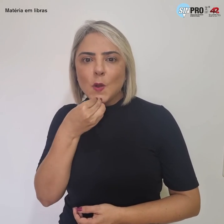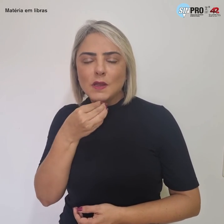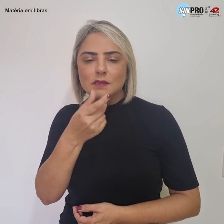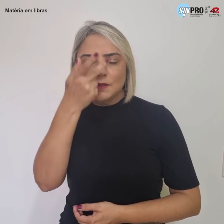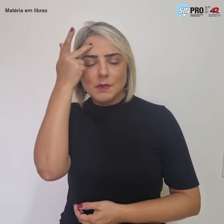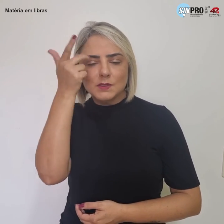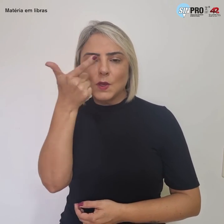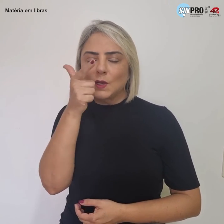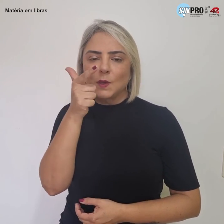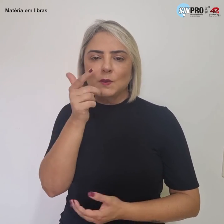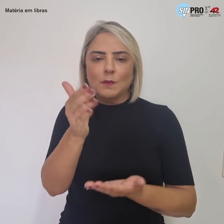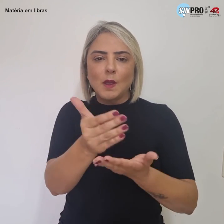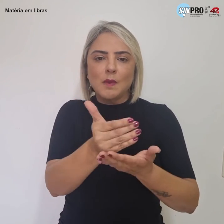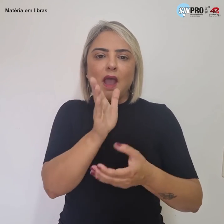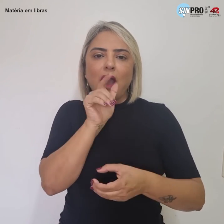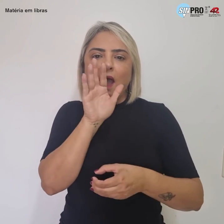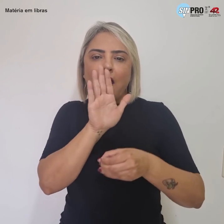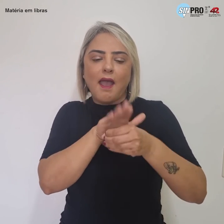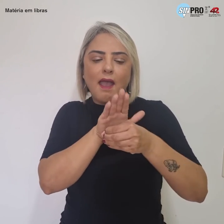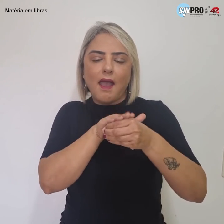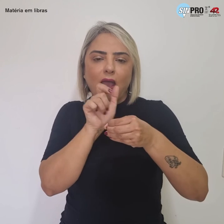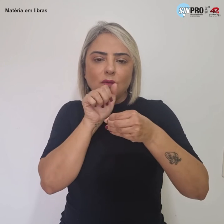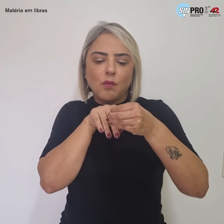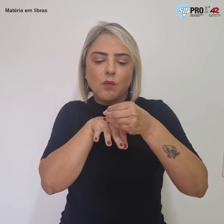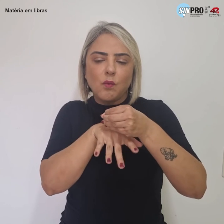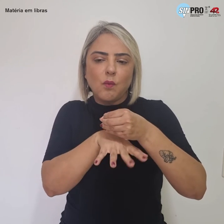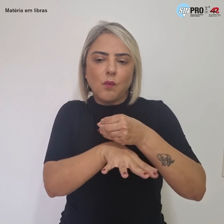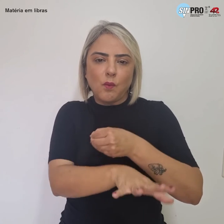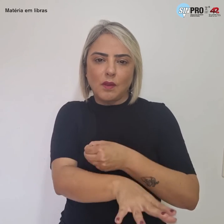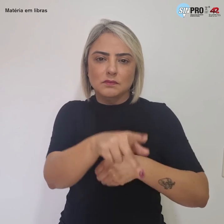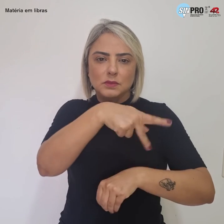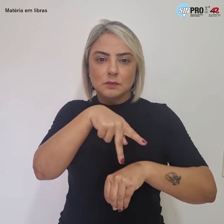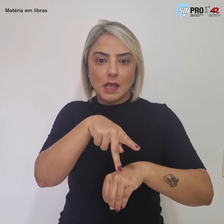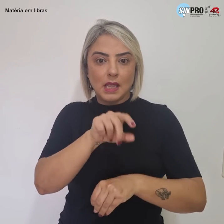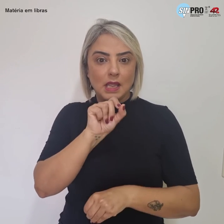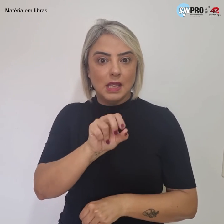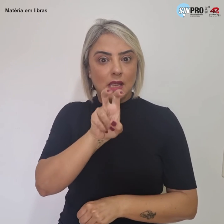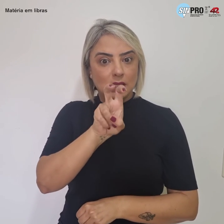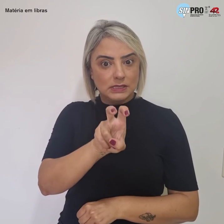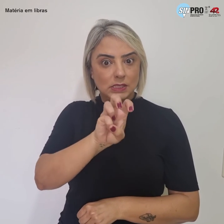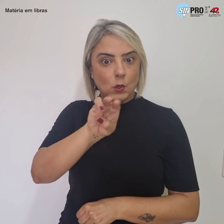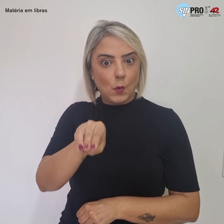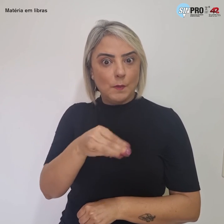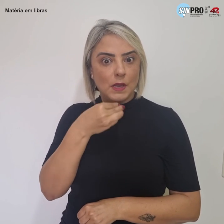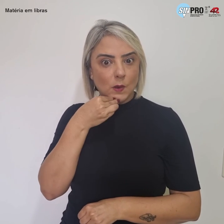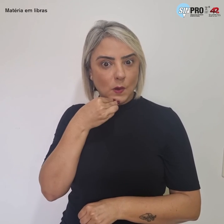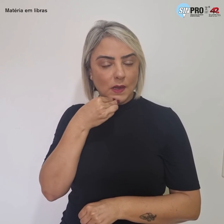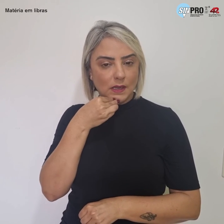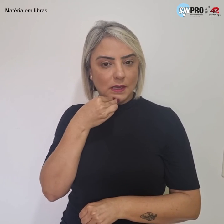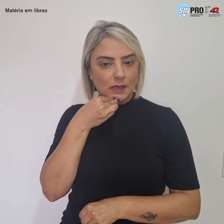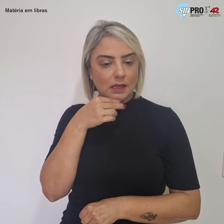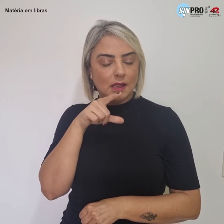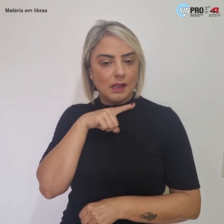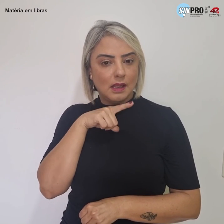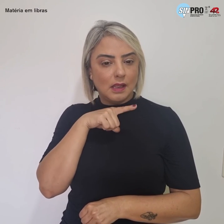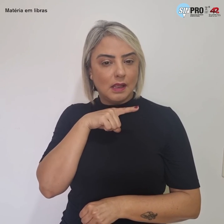serviço de coleta de esgoto no país. Desses, 5 milhões e meio estão nas 100